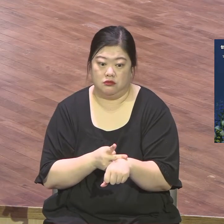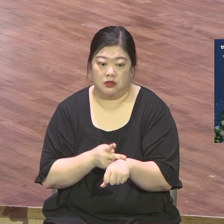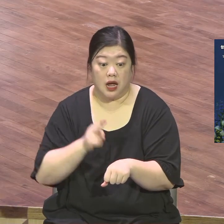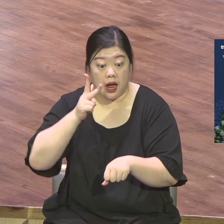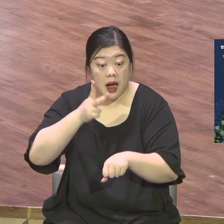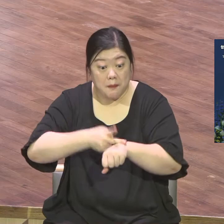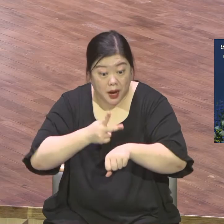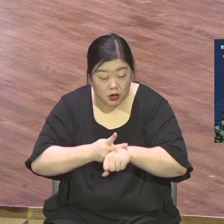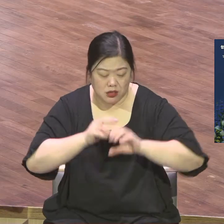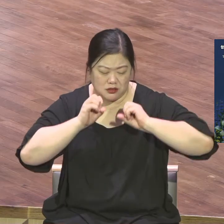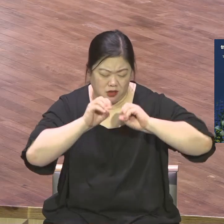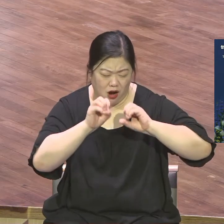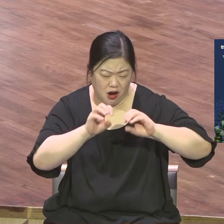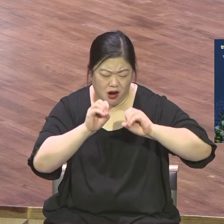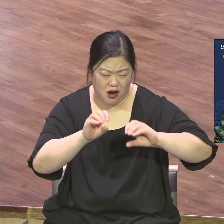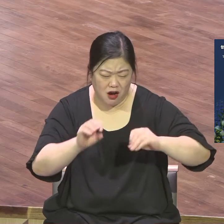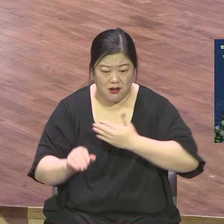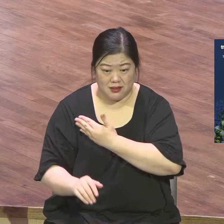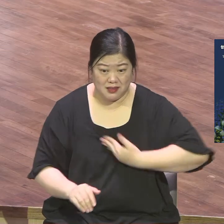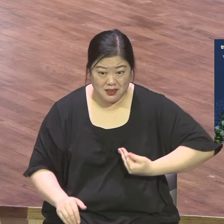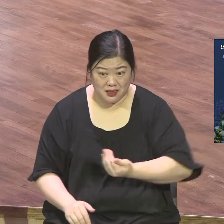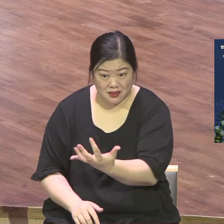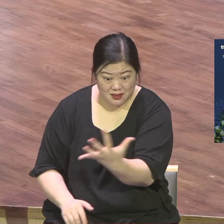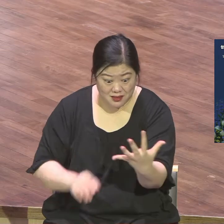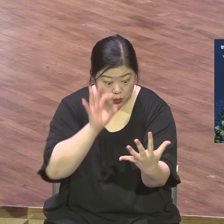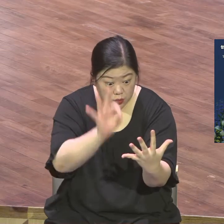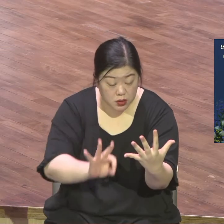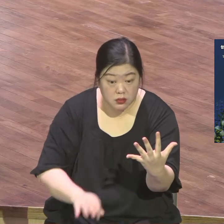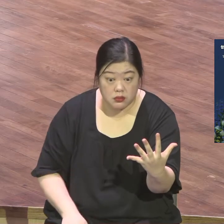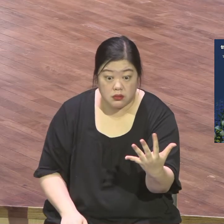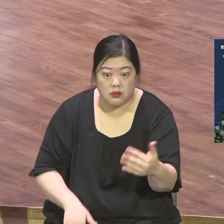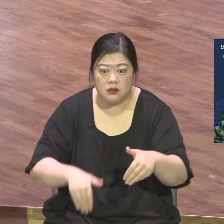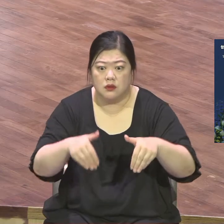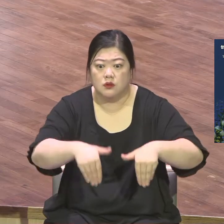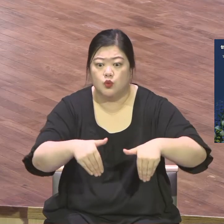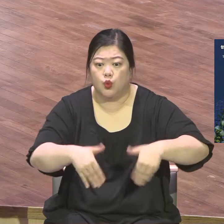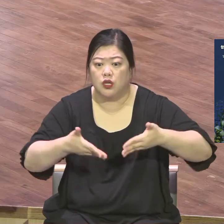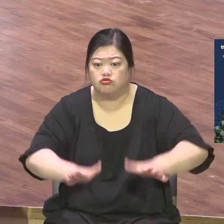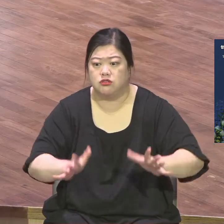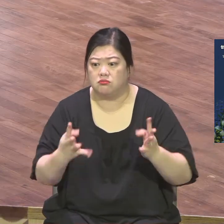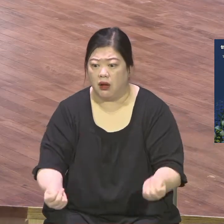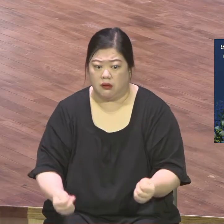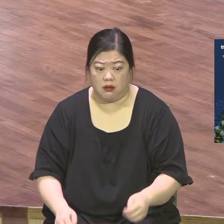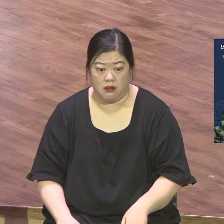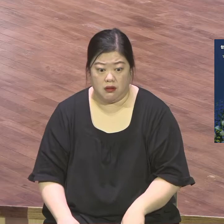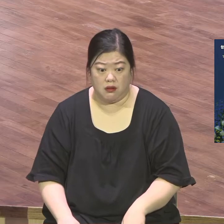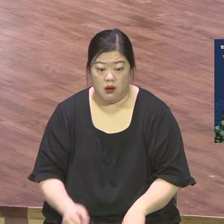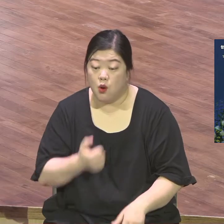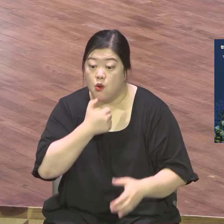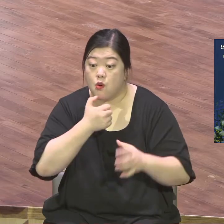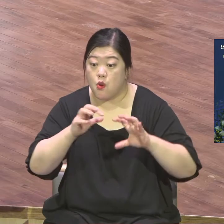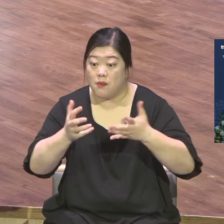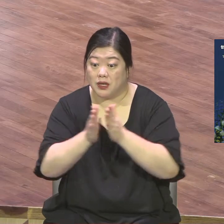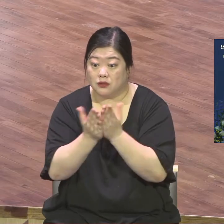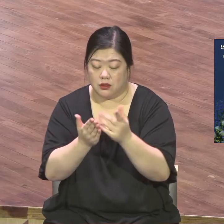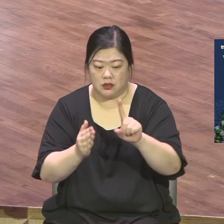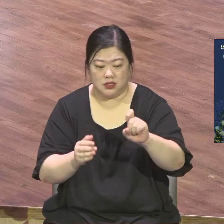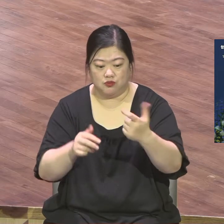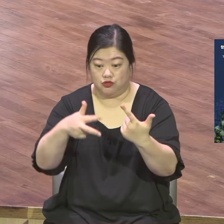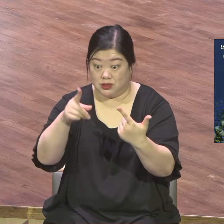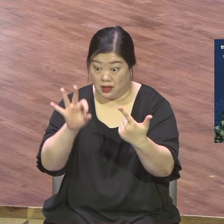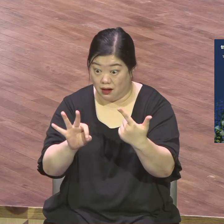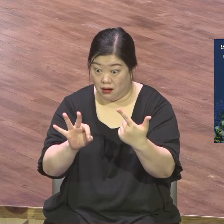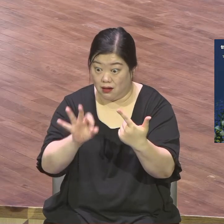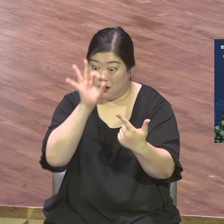노예 출신들이 많아요. 노예 출신. 로마 침략자 보면 나와요. 사도 바울이